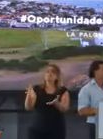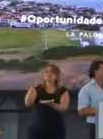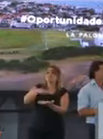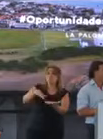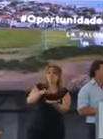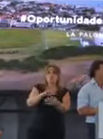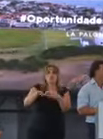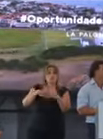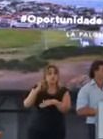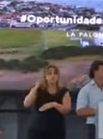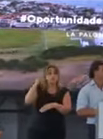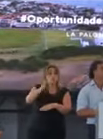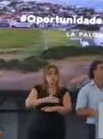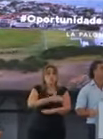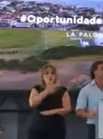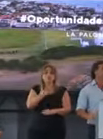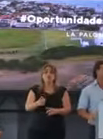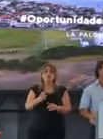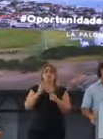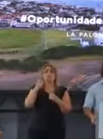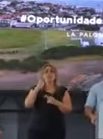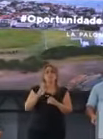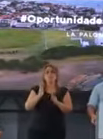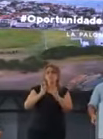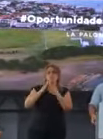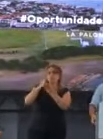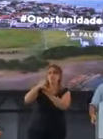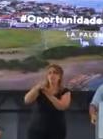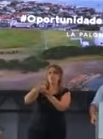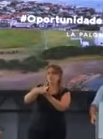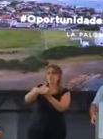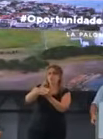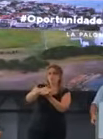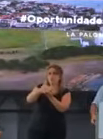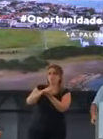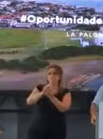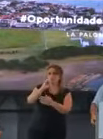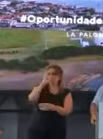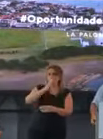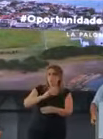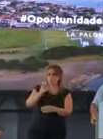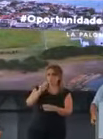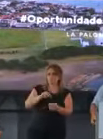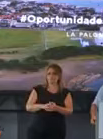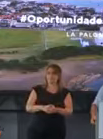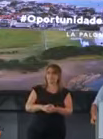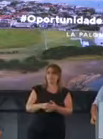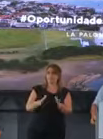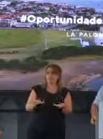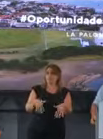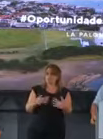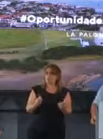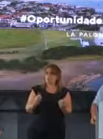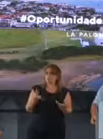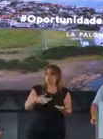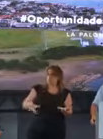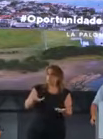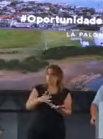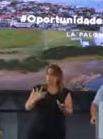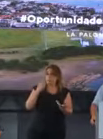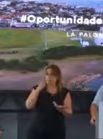Porque si no, después las consecuencias, pregúntenle a lo de la frontera con Brasil, lo que están viviendo.